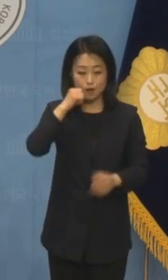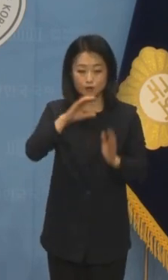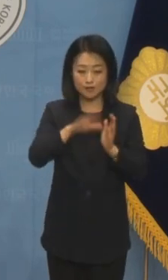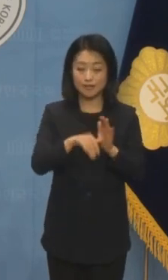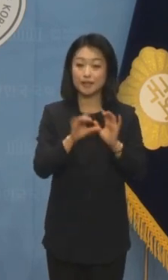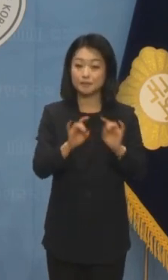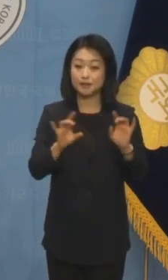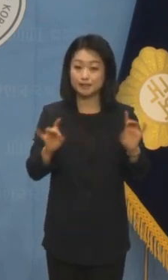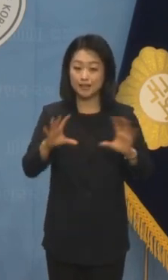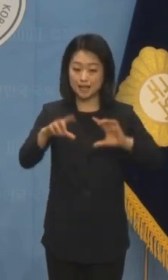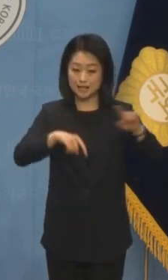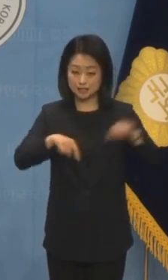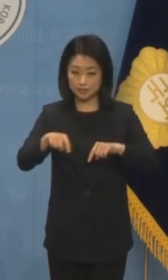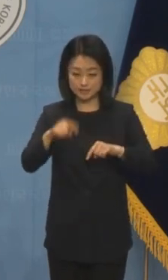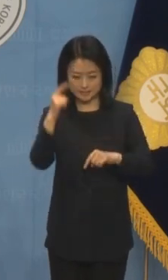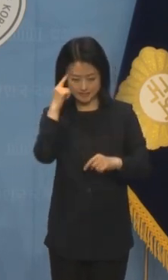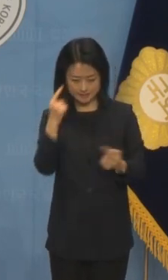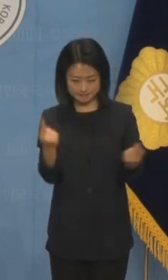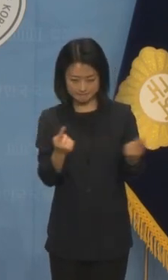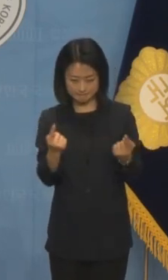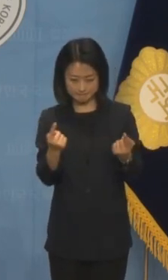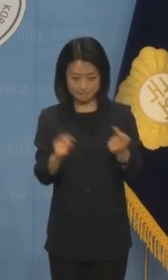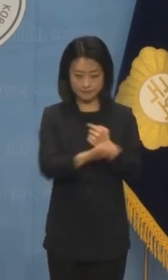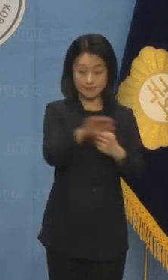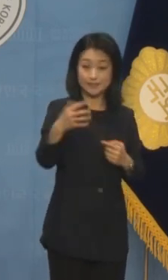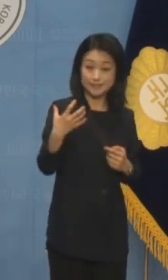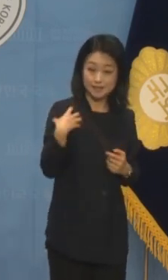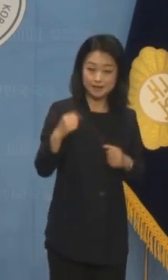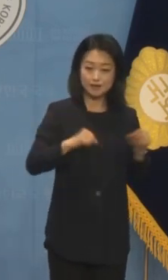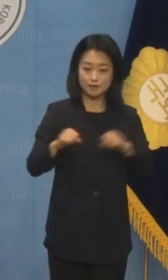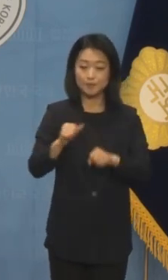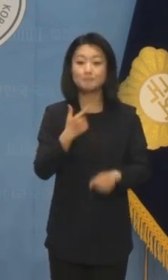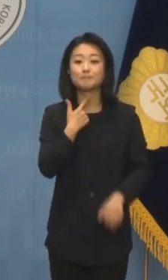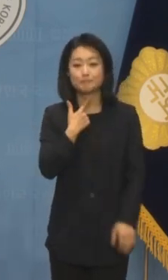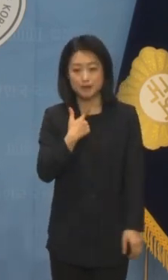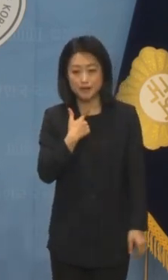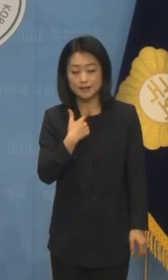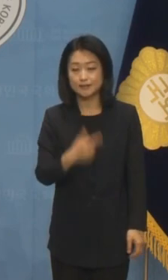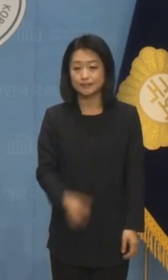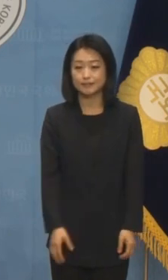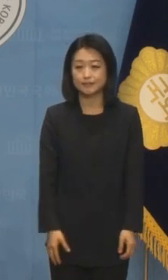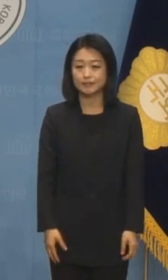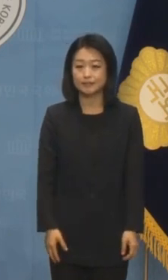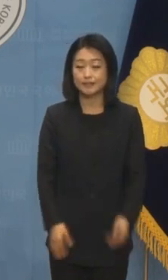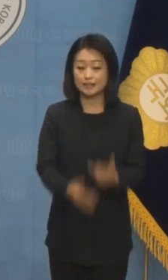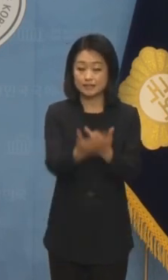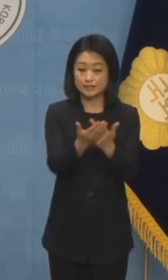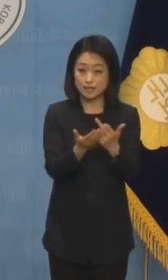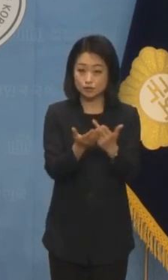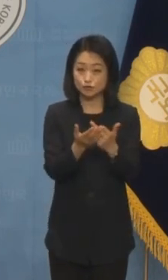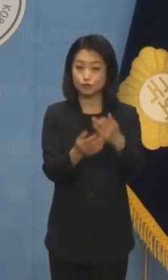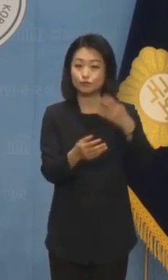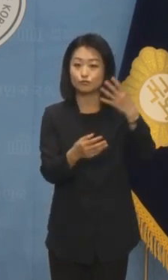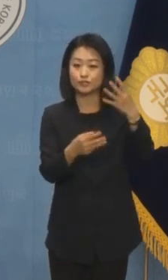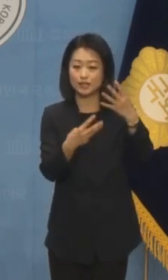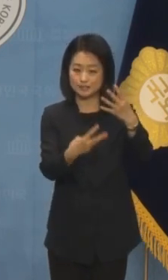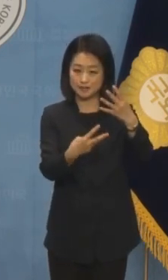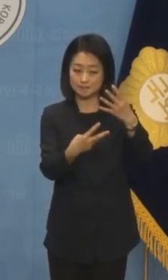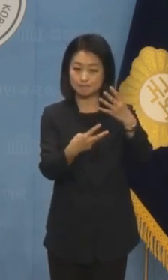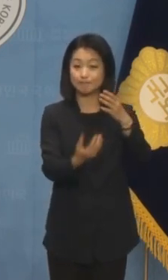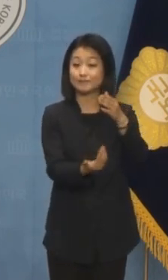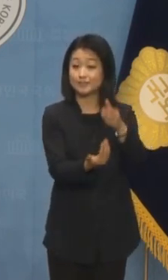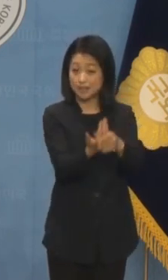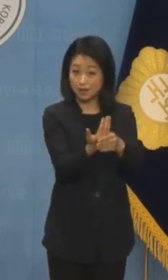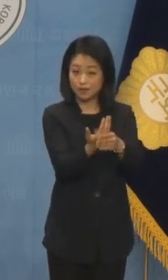시기마다 정치적 결단을 통해 책임 정치를 실천했습니다. 제주 4.3 사건은 무고한 민간인 수만